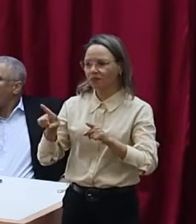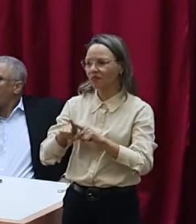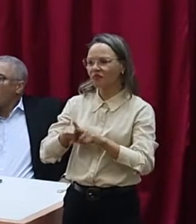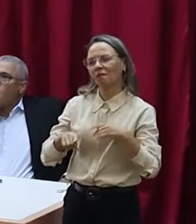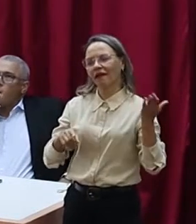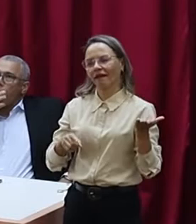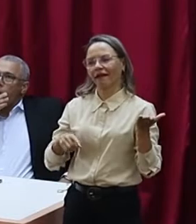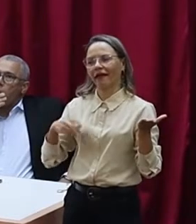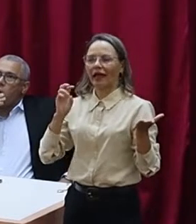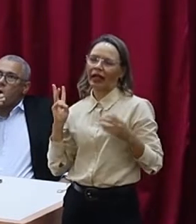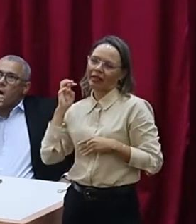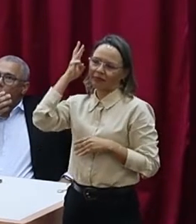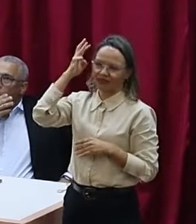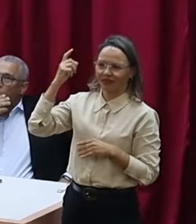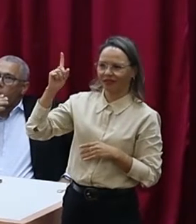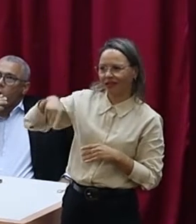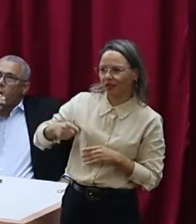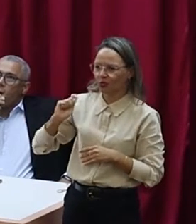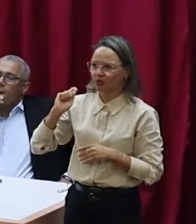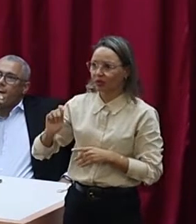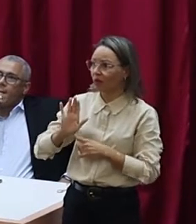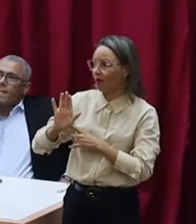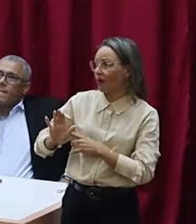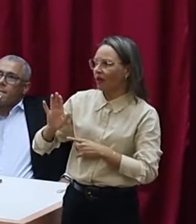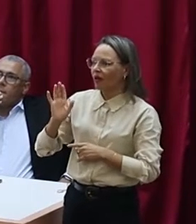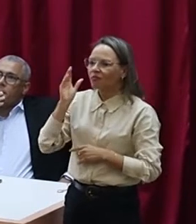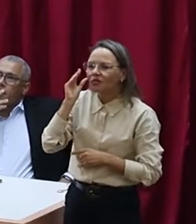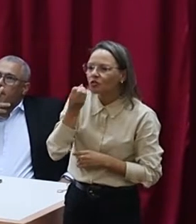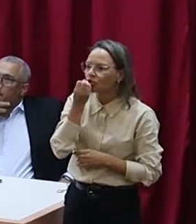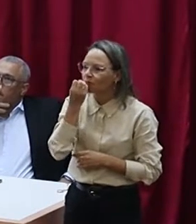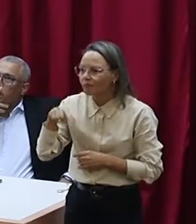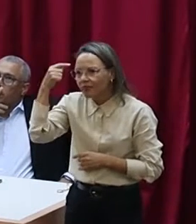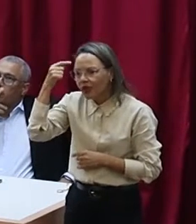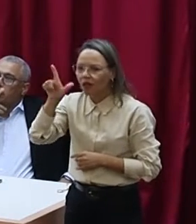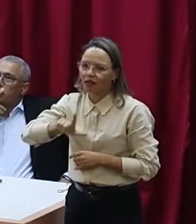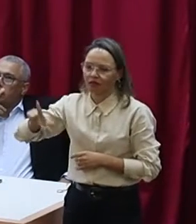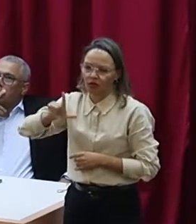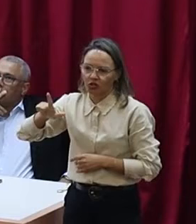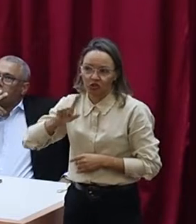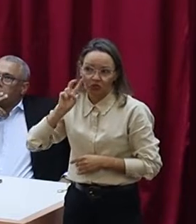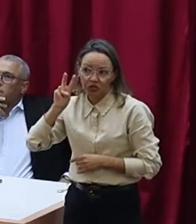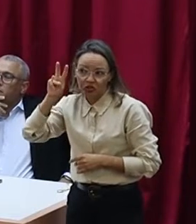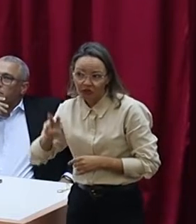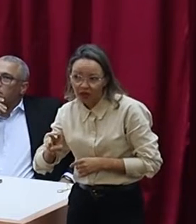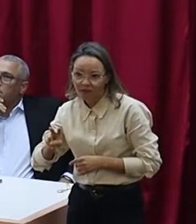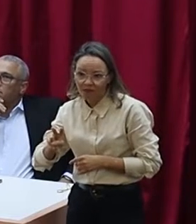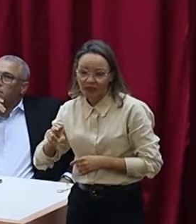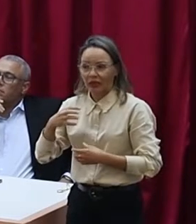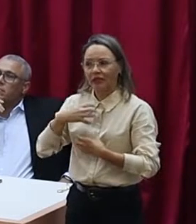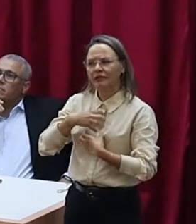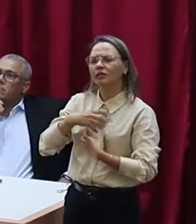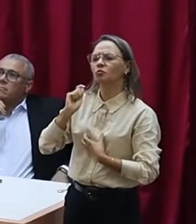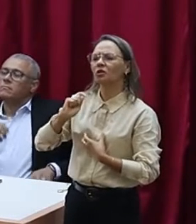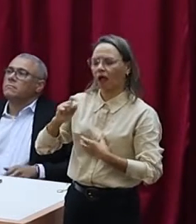Marielle, ela se assemelha um tanto, né? É muito interessante a gente pensar a literatura para ver o que fazer sentido da política,